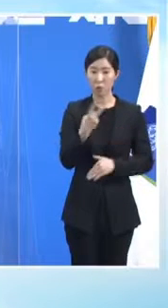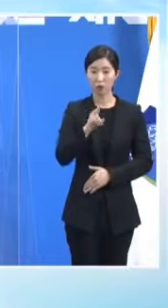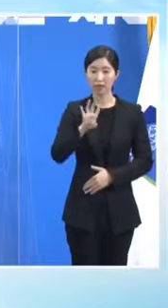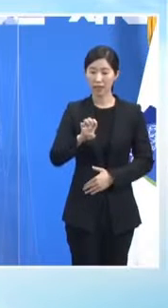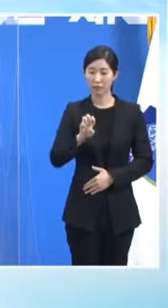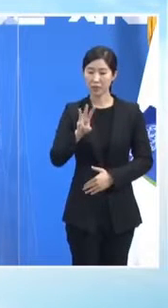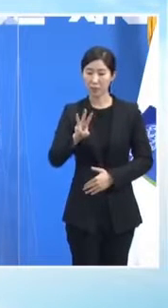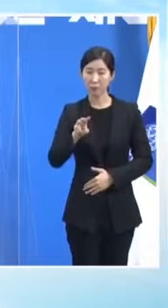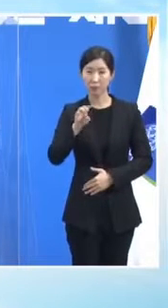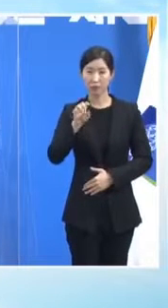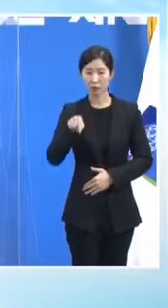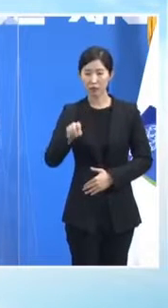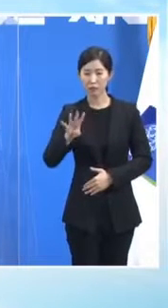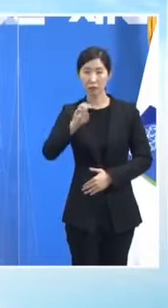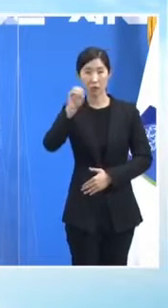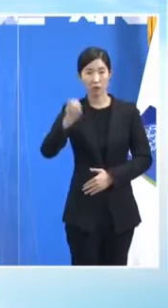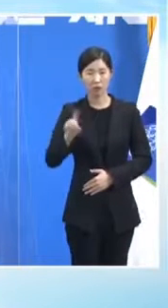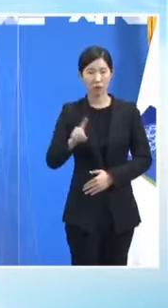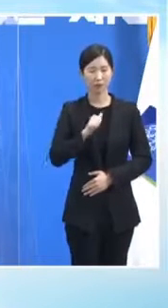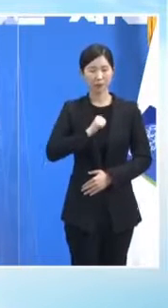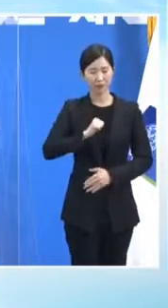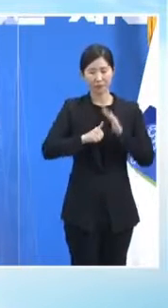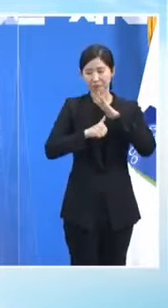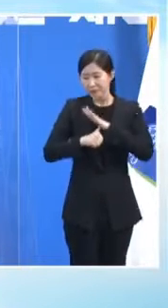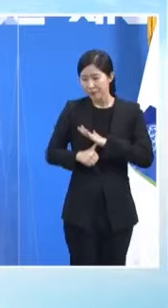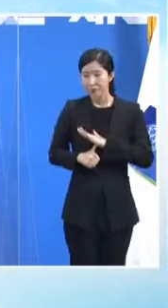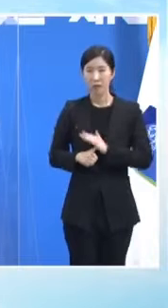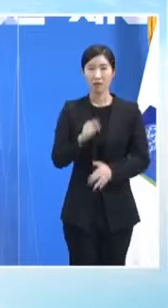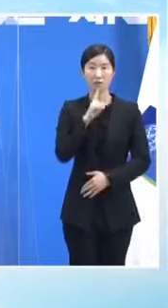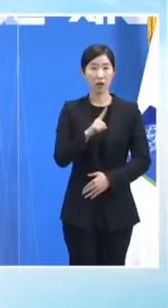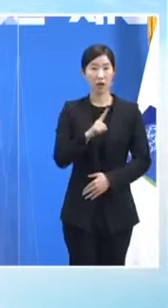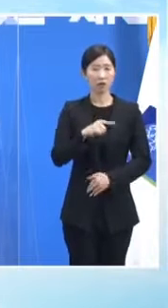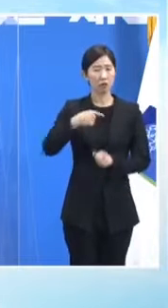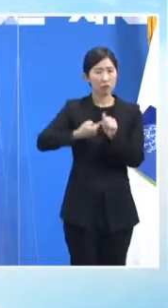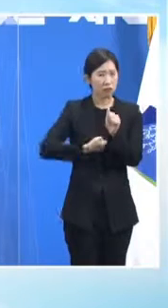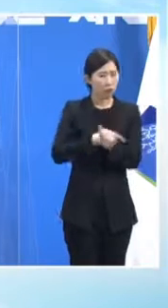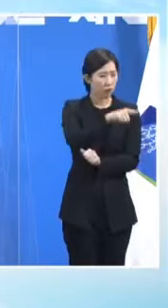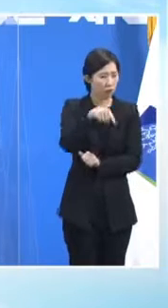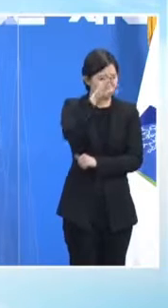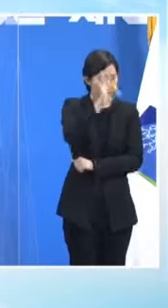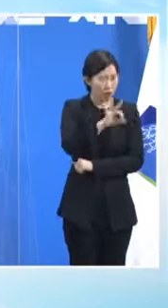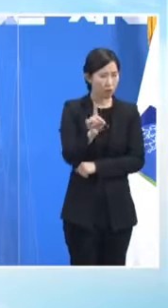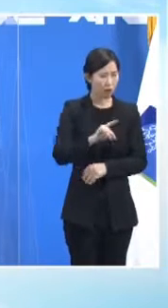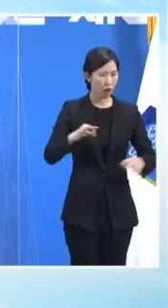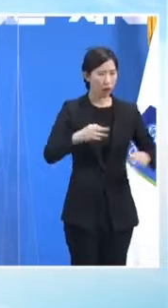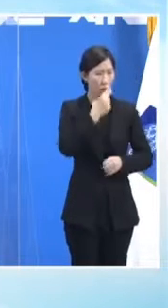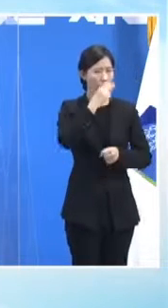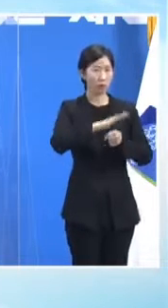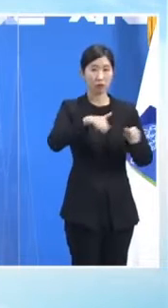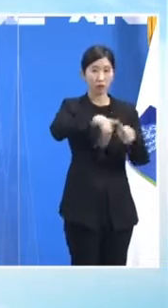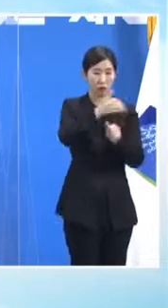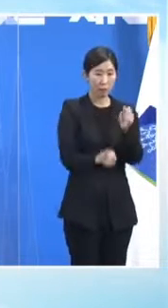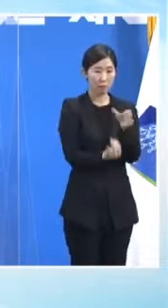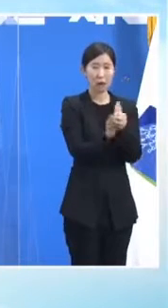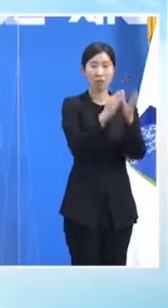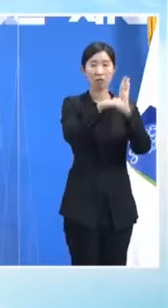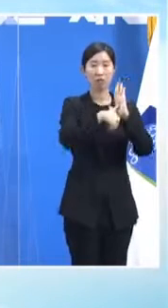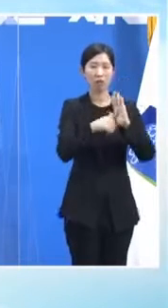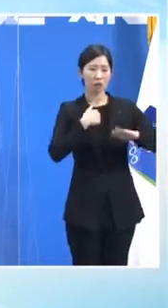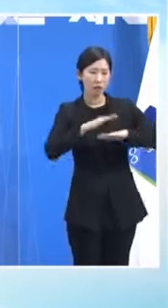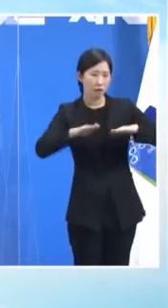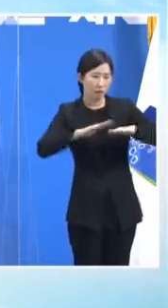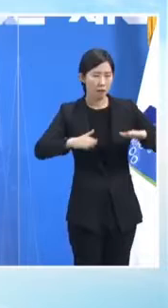43.4%는 참고 견딘다 라고 답변하여 전체적으로 불공정에 대한 거의 제대로 된 대응을 하지 못하고